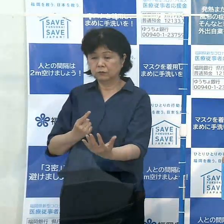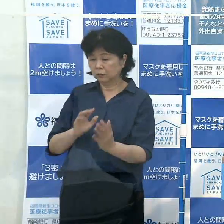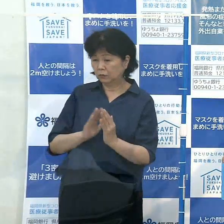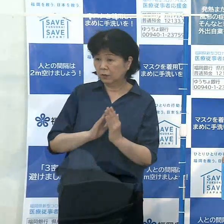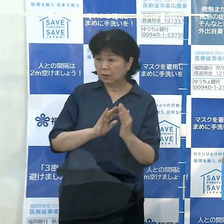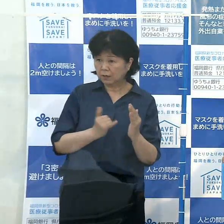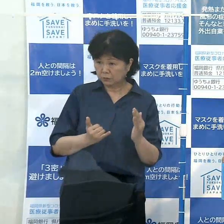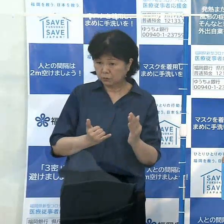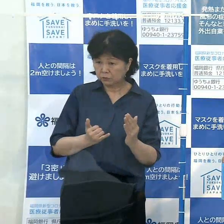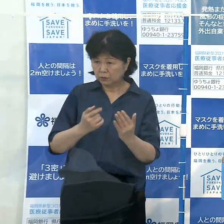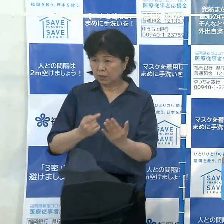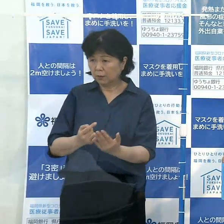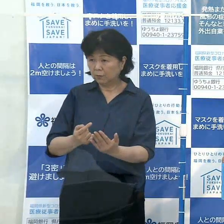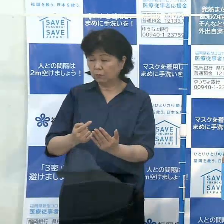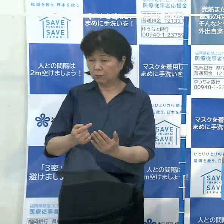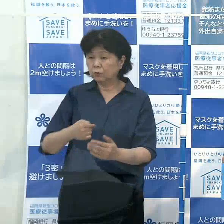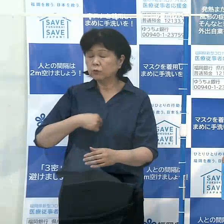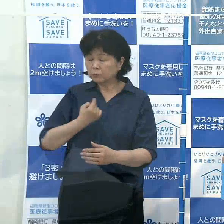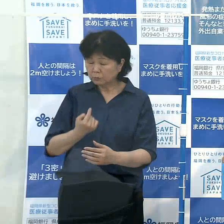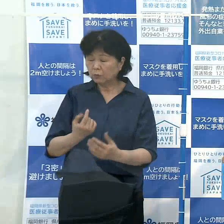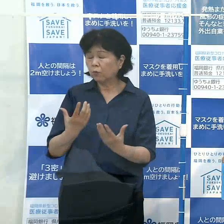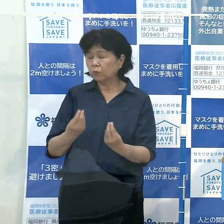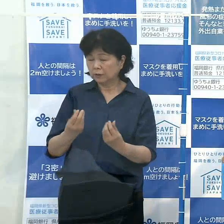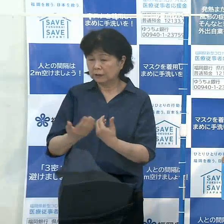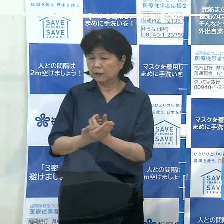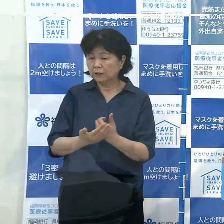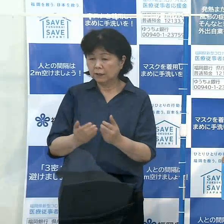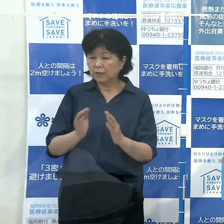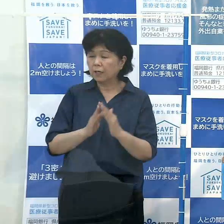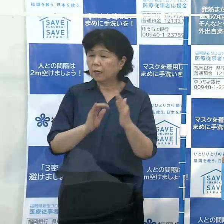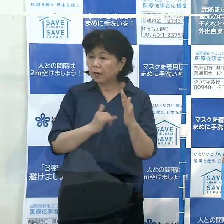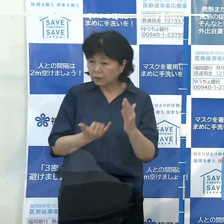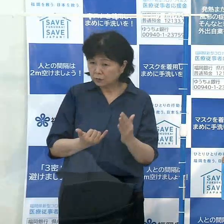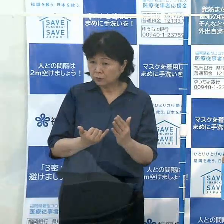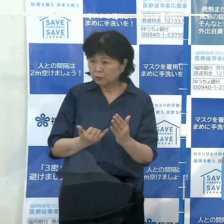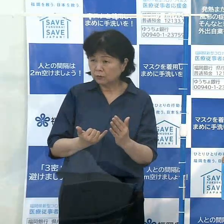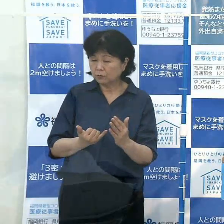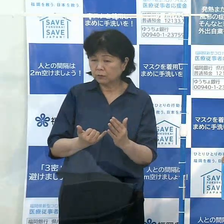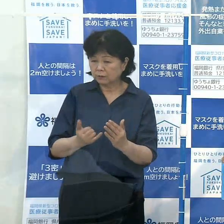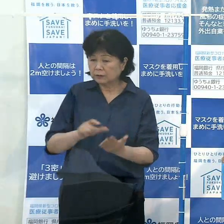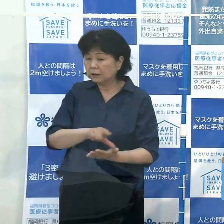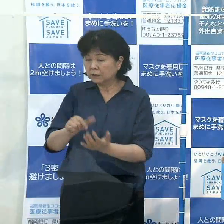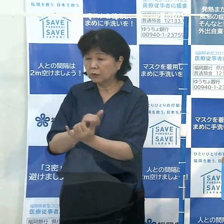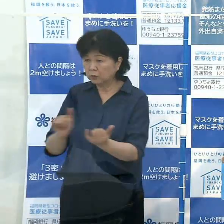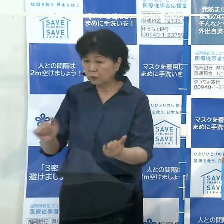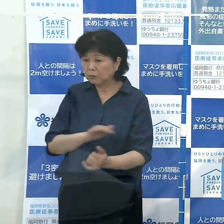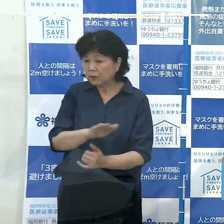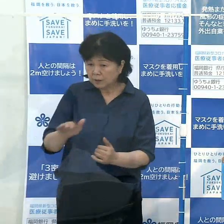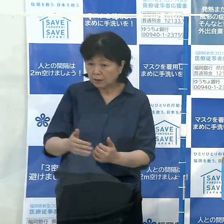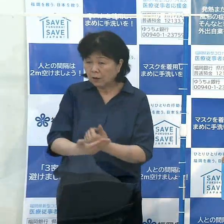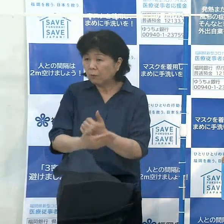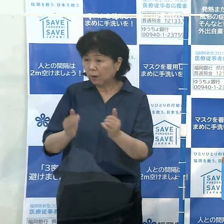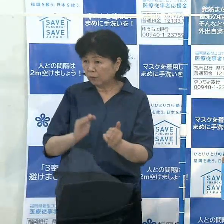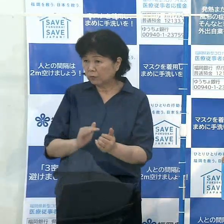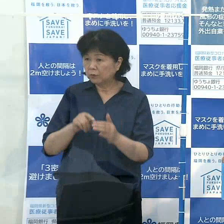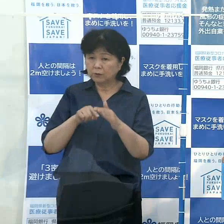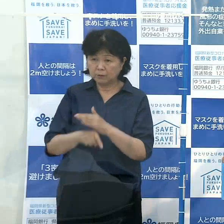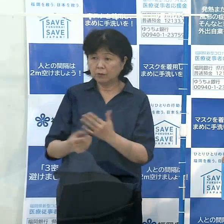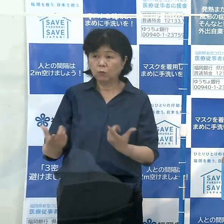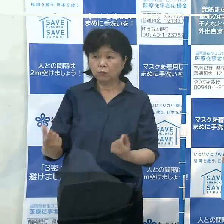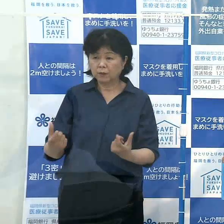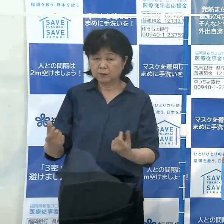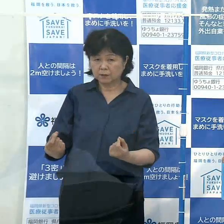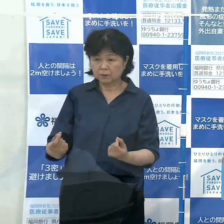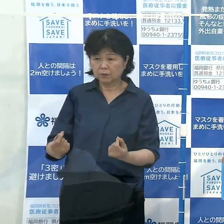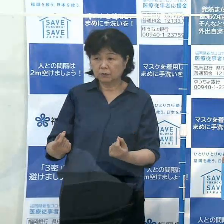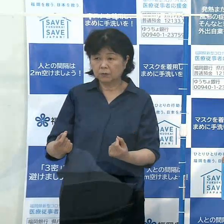家族、ご自身はそうだし、ご家族、それから地域の周りの皆さんを守ることにもなりますので、そういう意